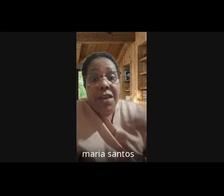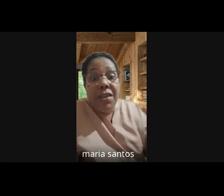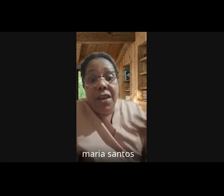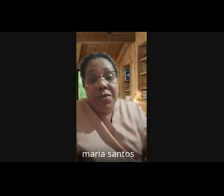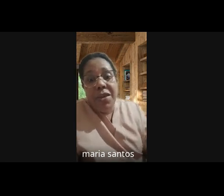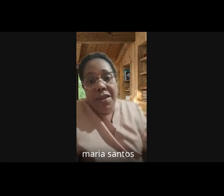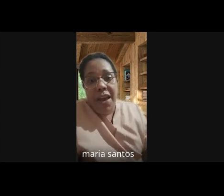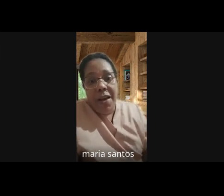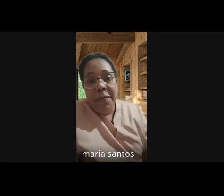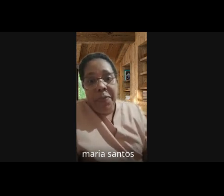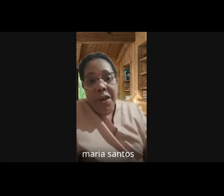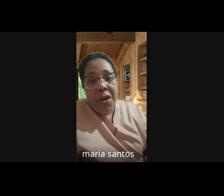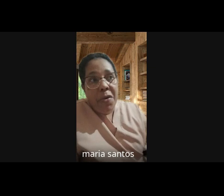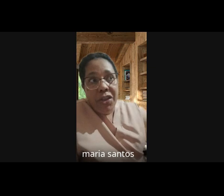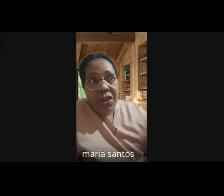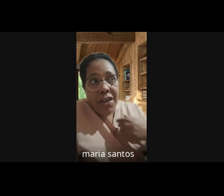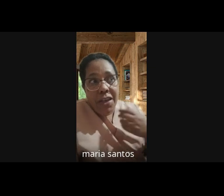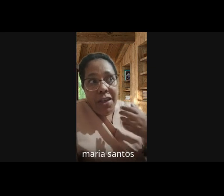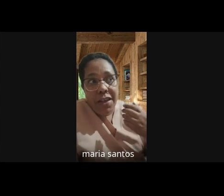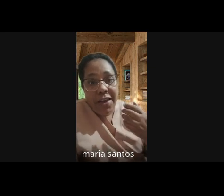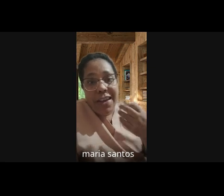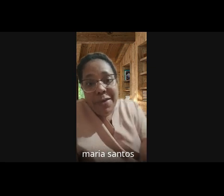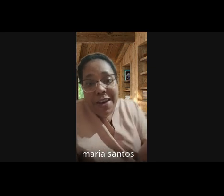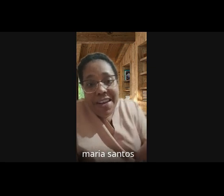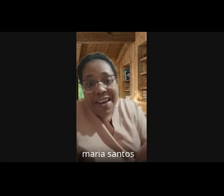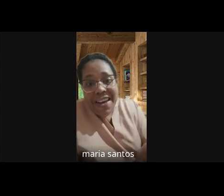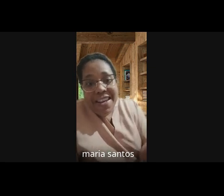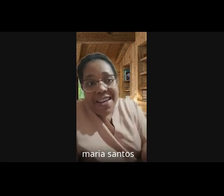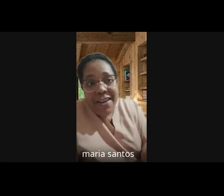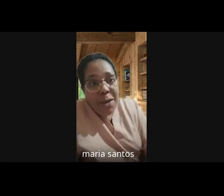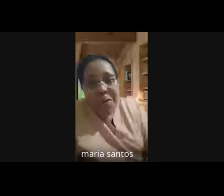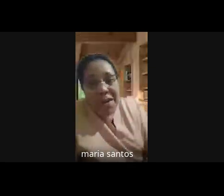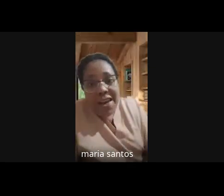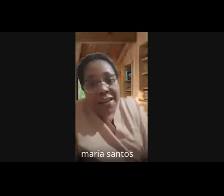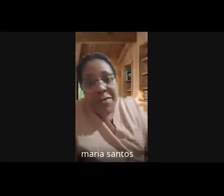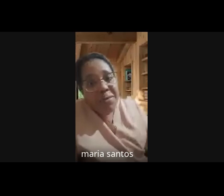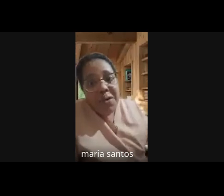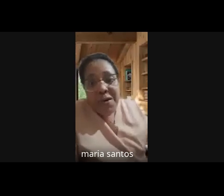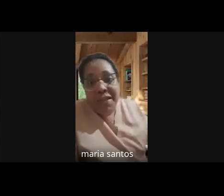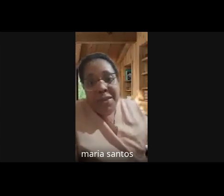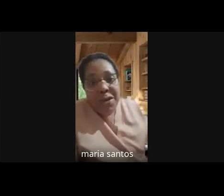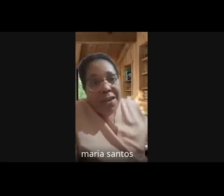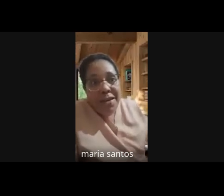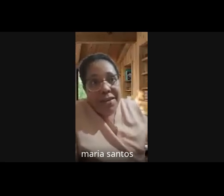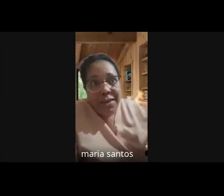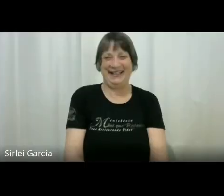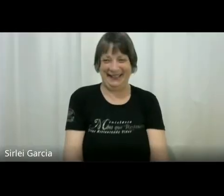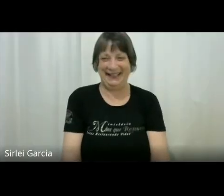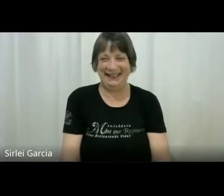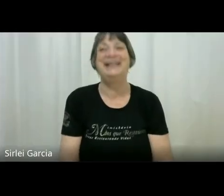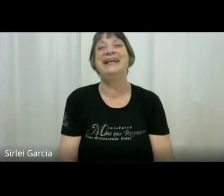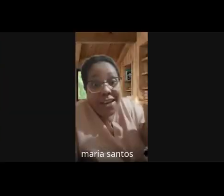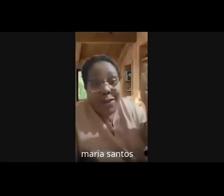nem sei o que é? Eu achei que é aquilo ali. E japonês é a mesma coisa, porque, tipo assim,